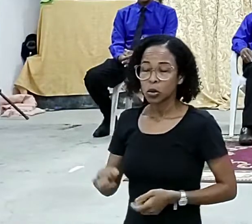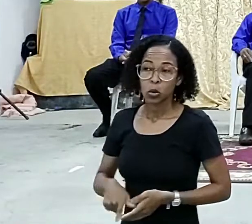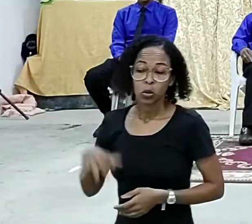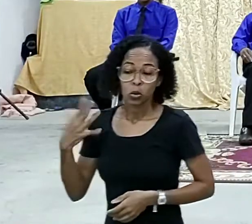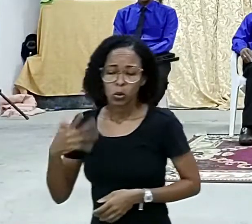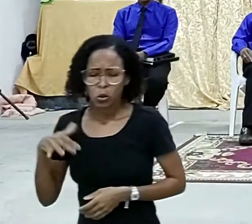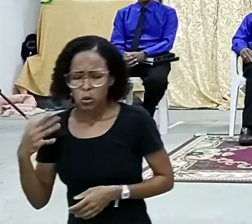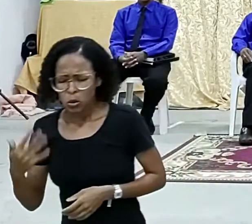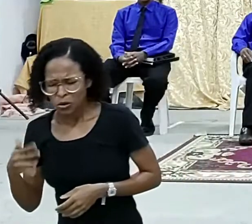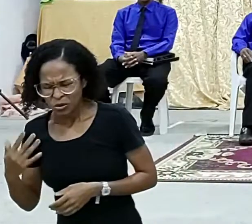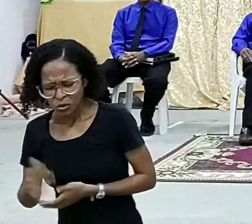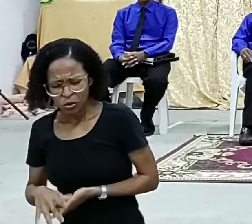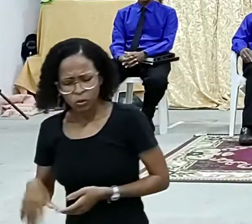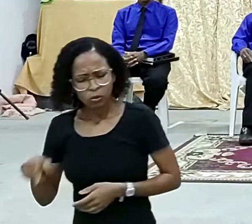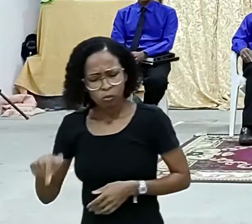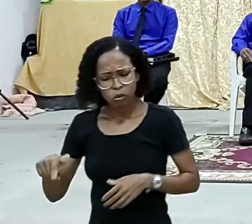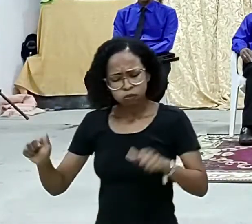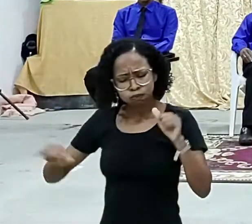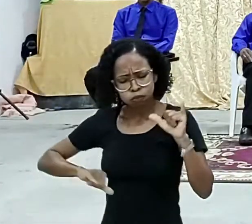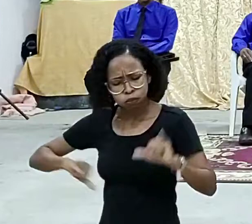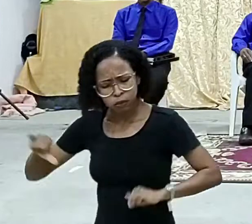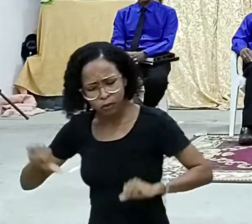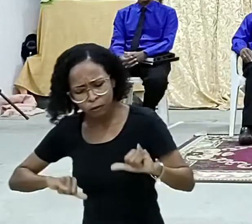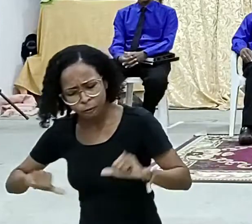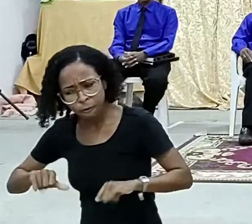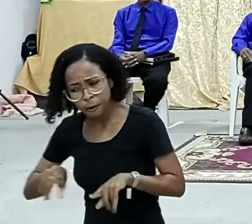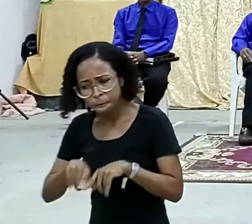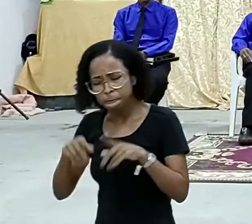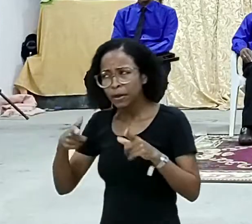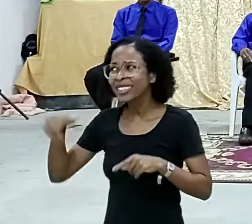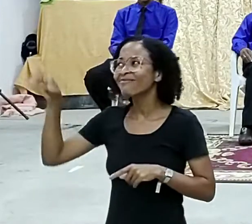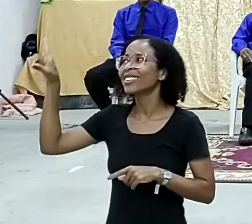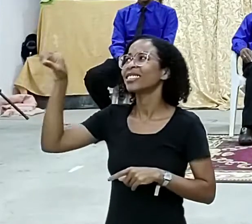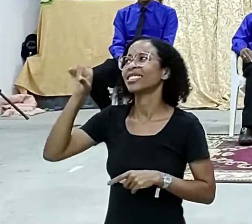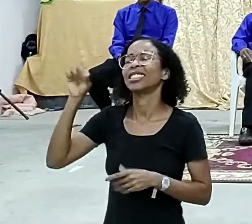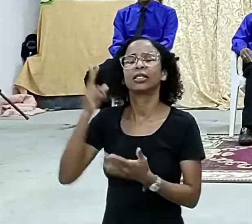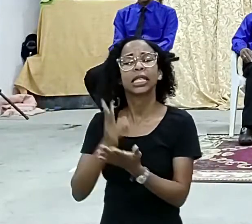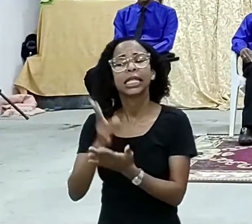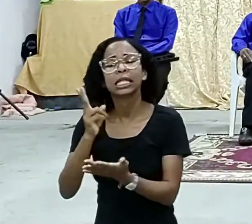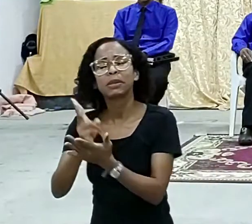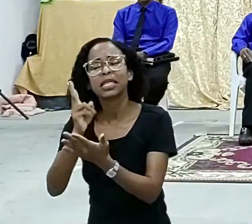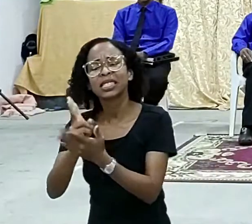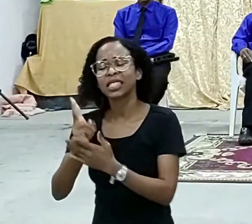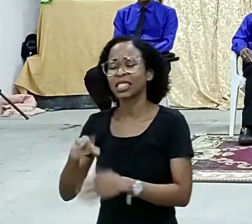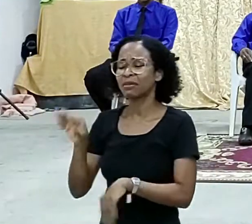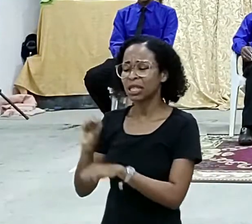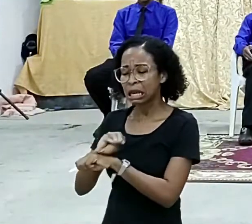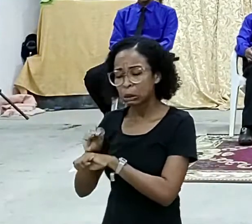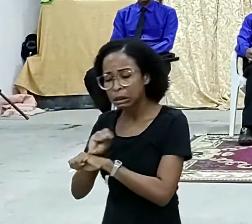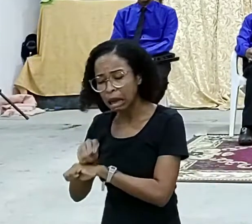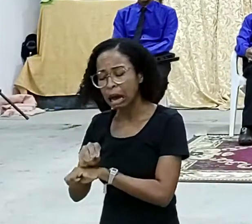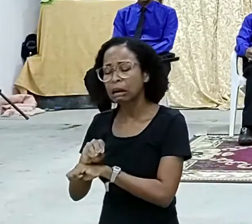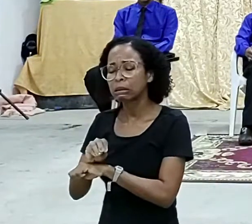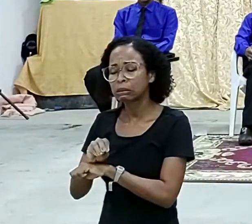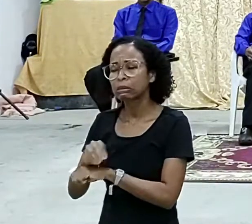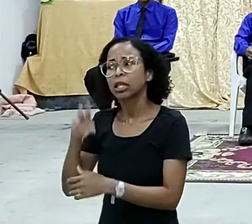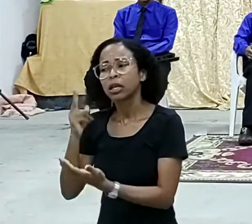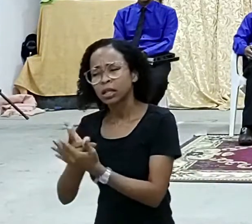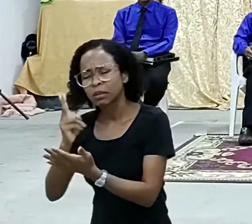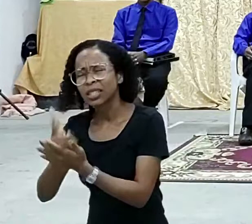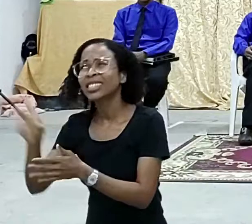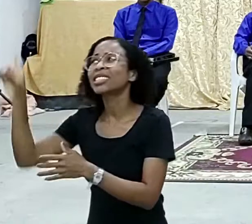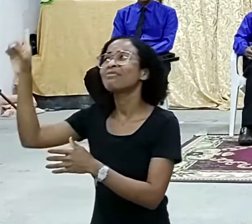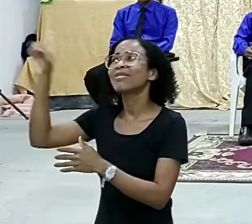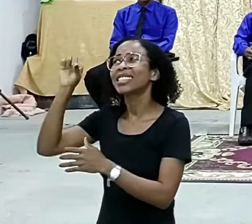horrendas. Mas Deus ele vela para com o seu povo. Deus ele vela para com a